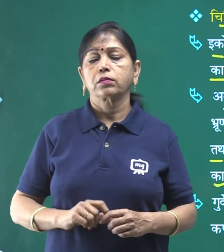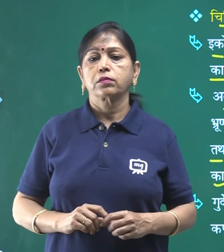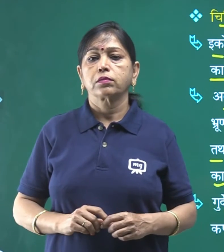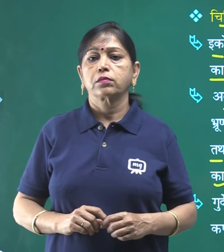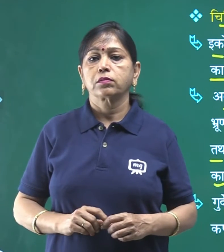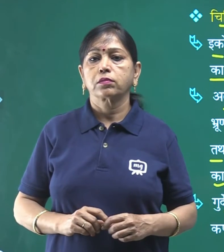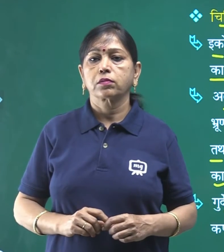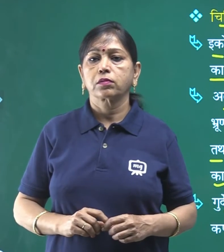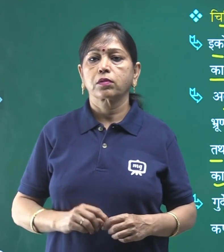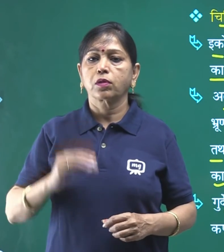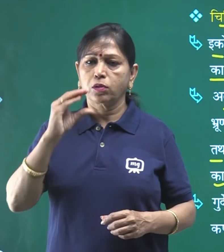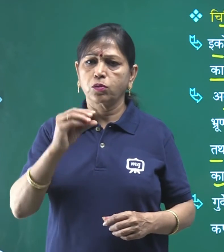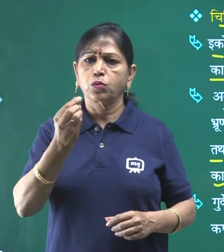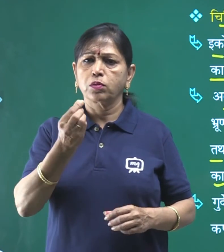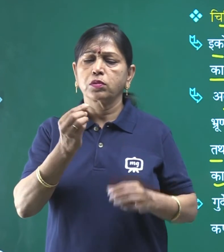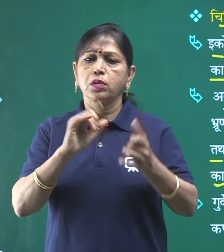छोटी पथरी को